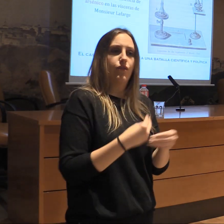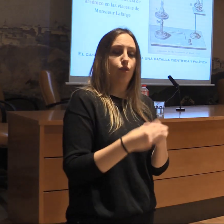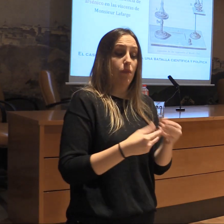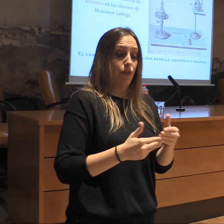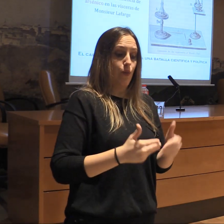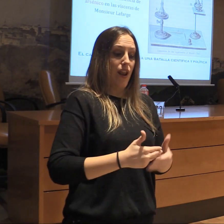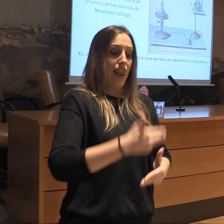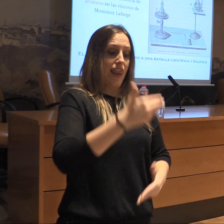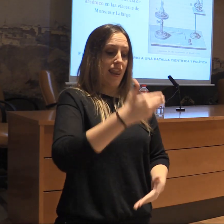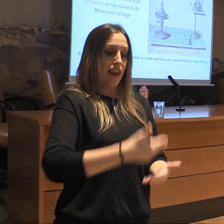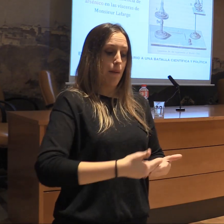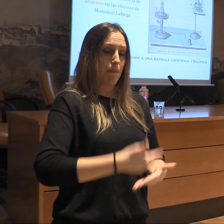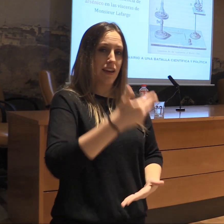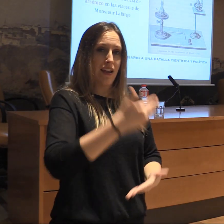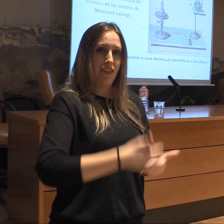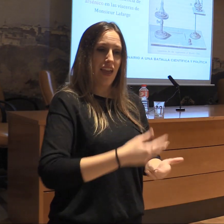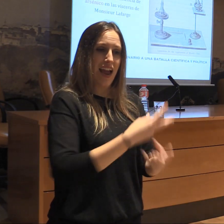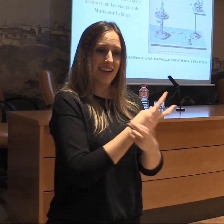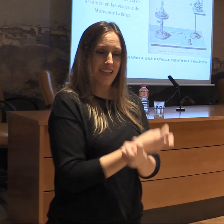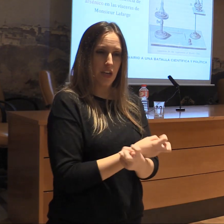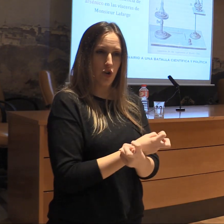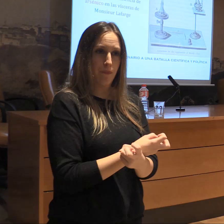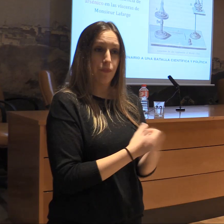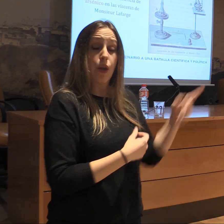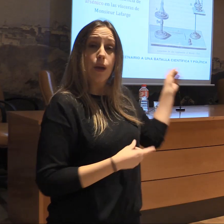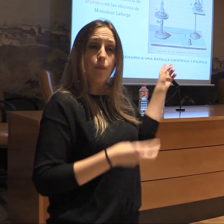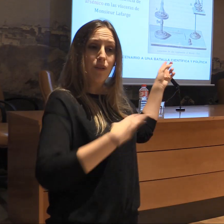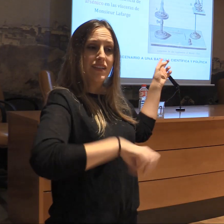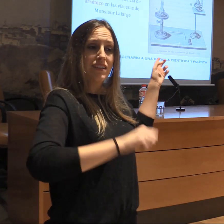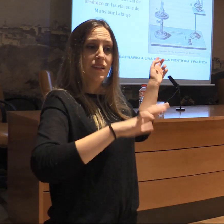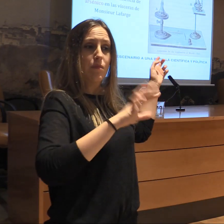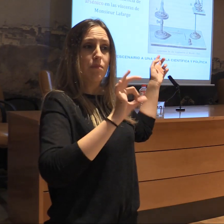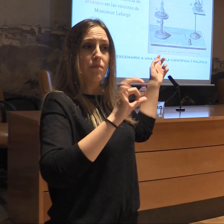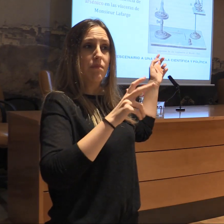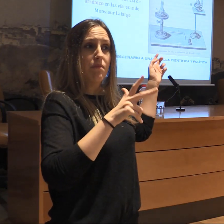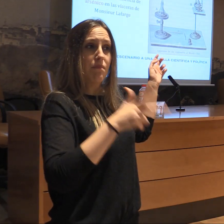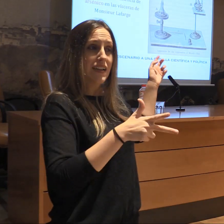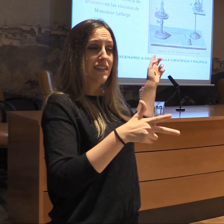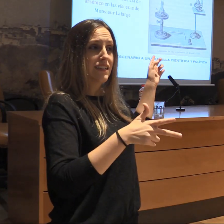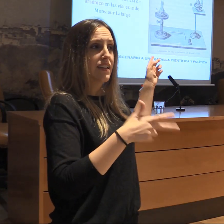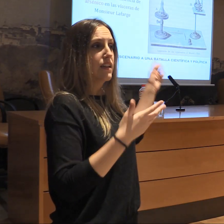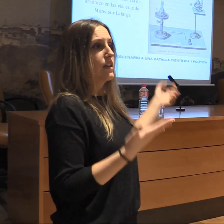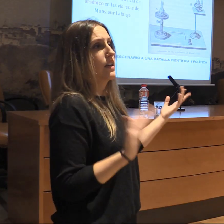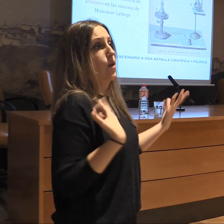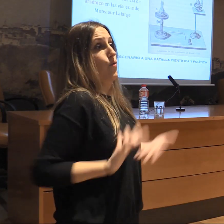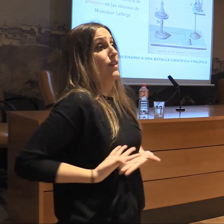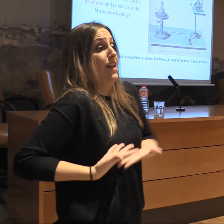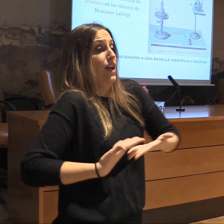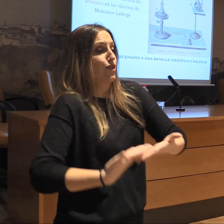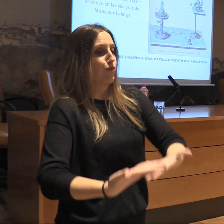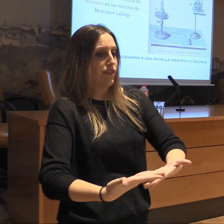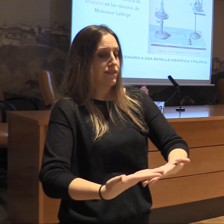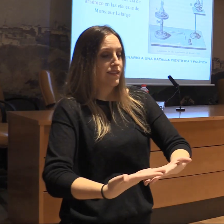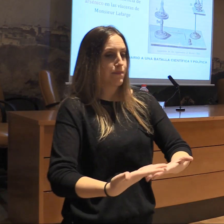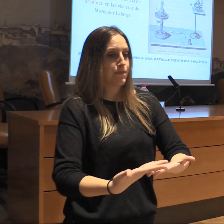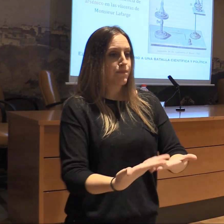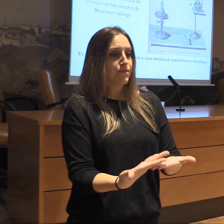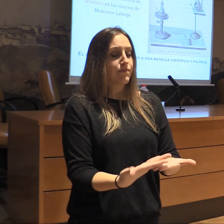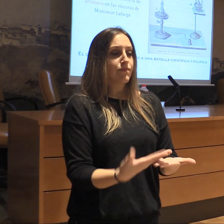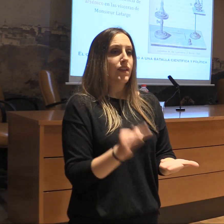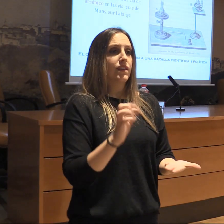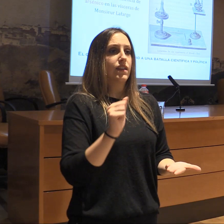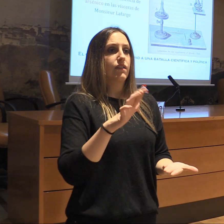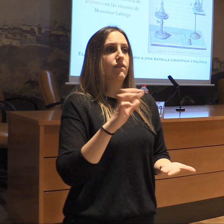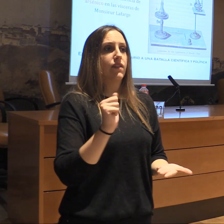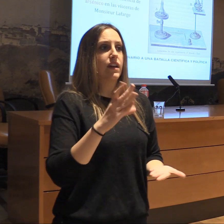arsénico elemental. Marsh era uno de los ayudantes de Faraday. Faraday en esta época justamente estaba descubriendo todos